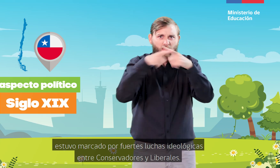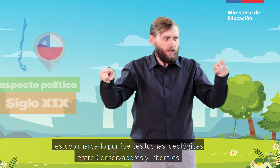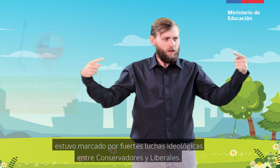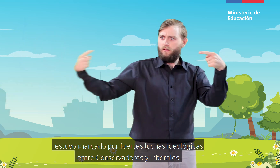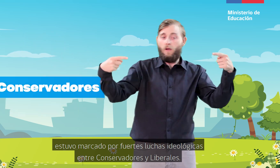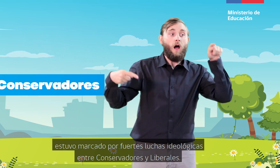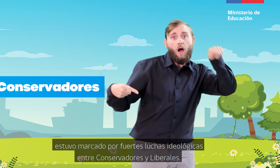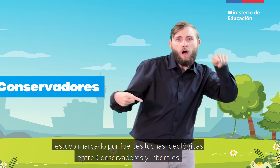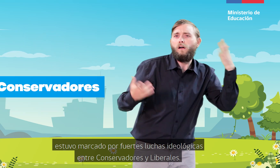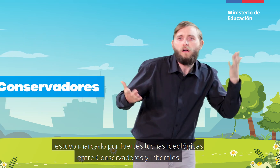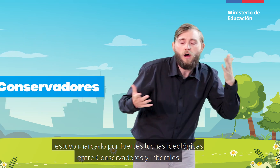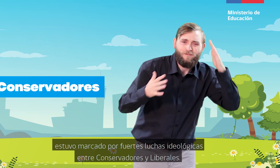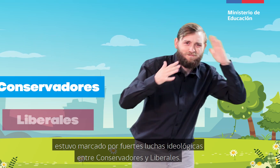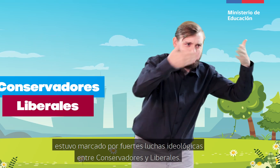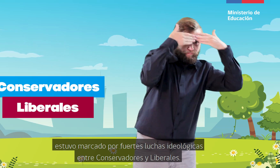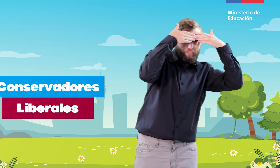entre conservadores y liberales.